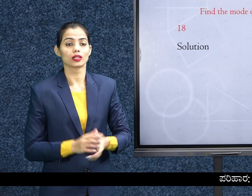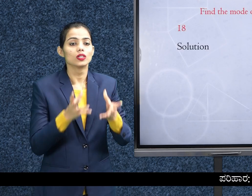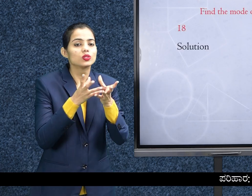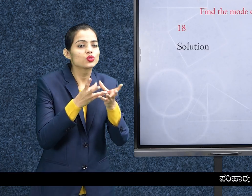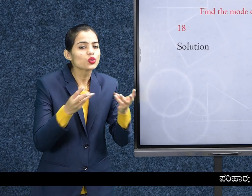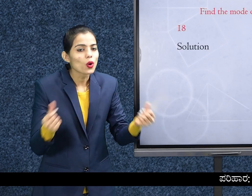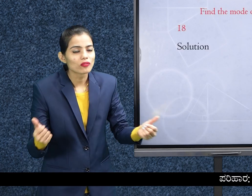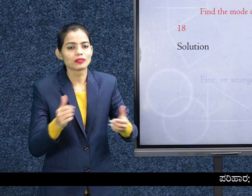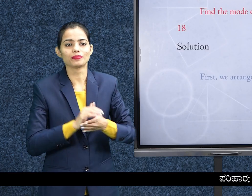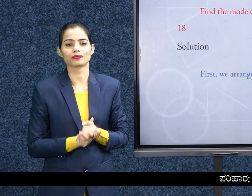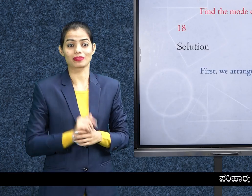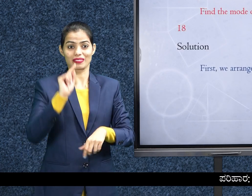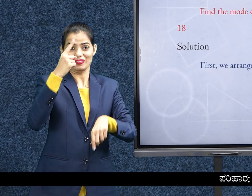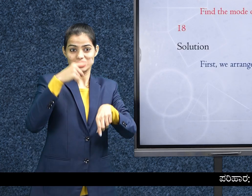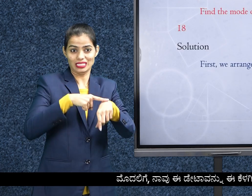ಪರಿಹಾರ: